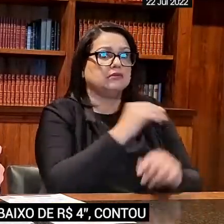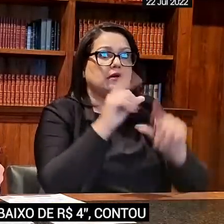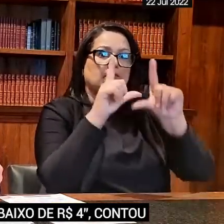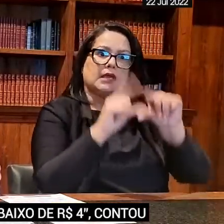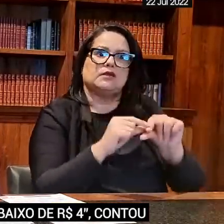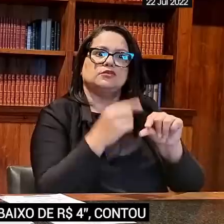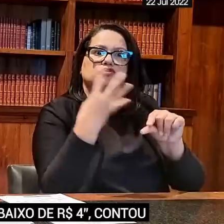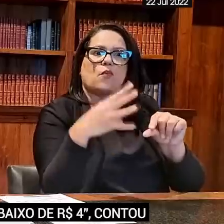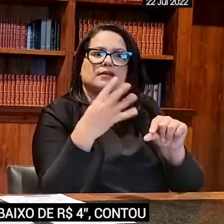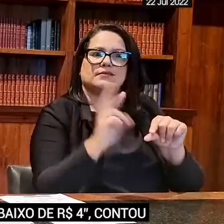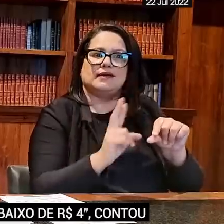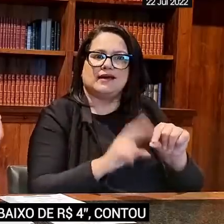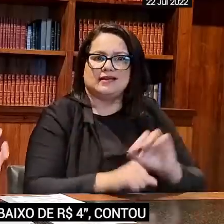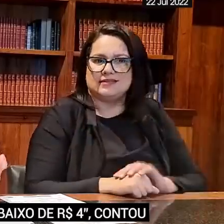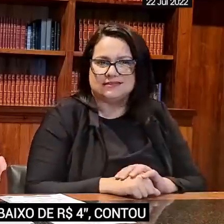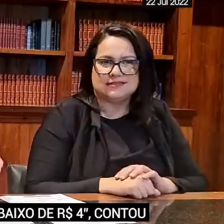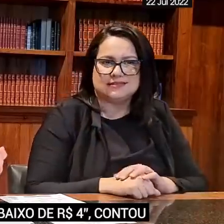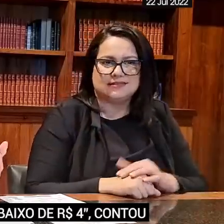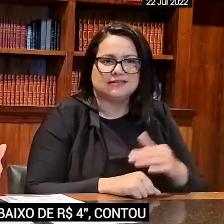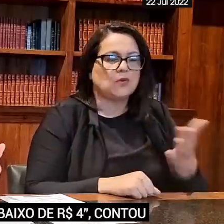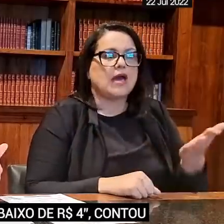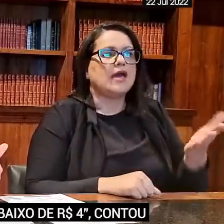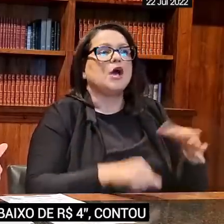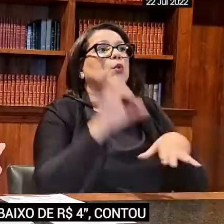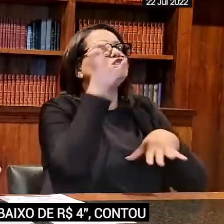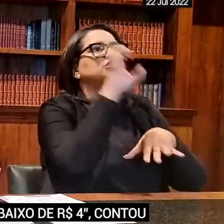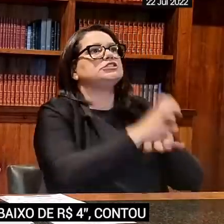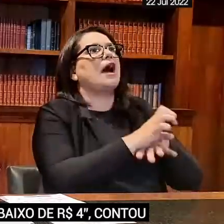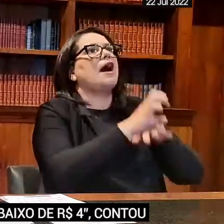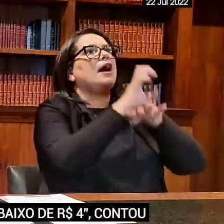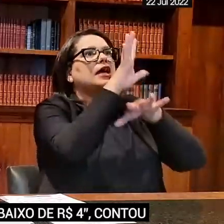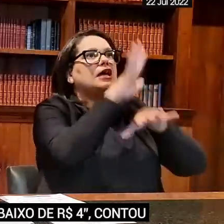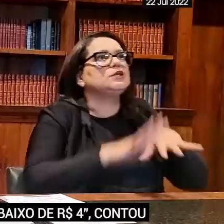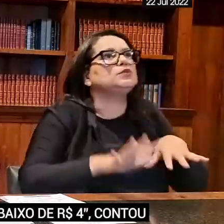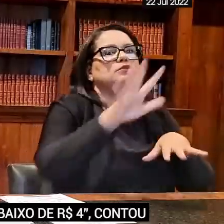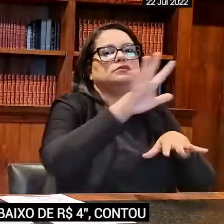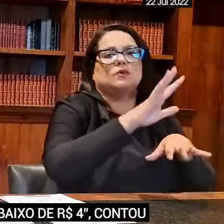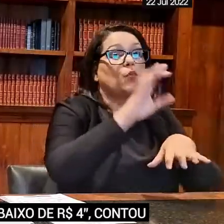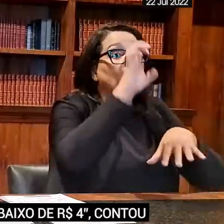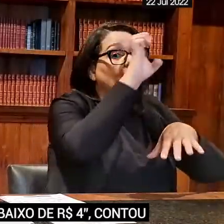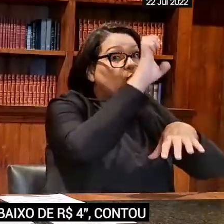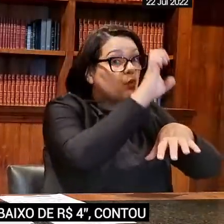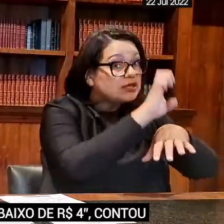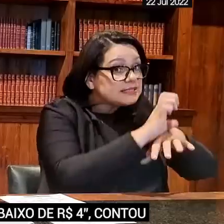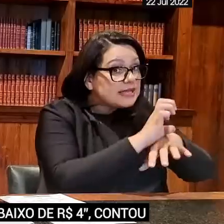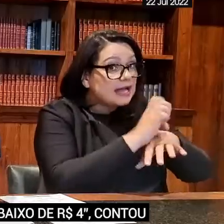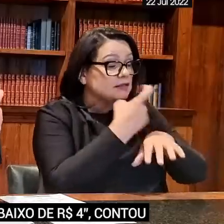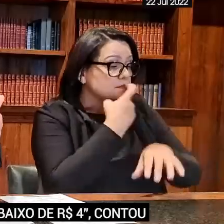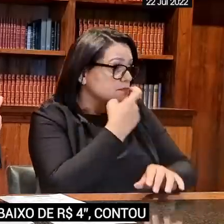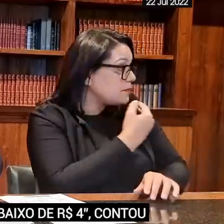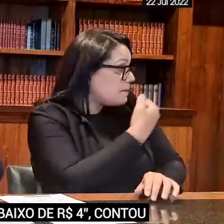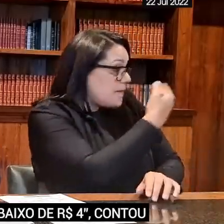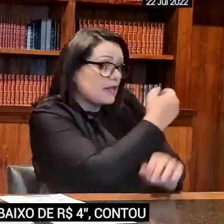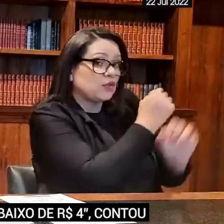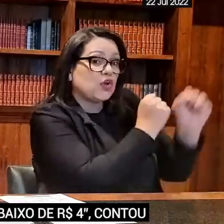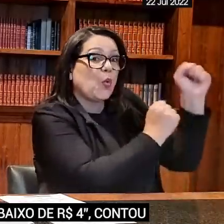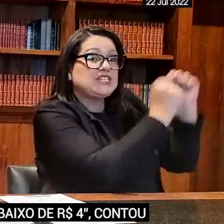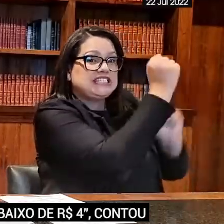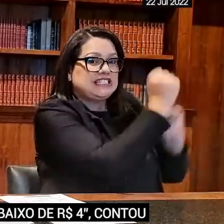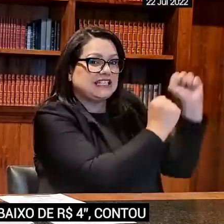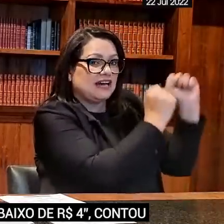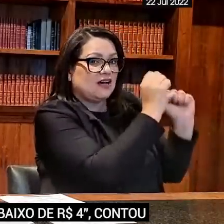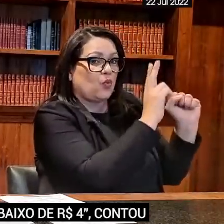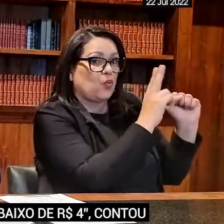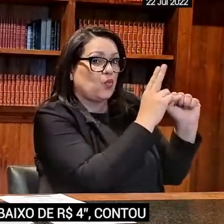quatro já não é o estado como todo é é o estado cujo posto tá próximo alguns Vila dos